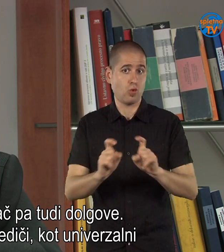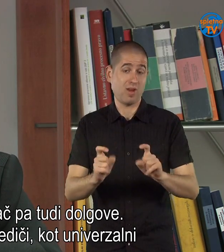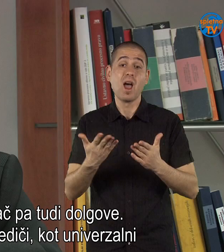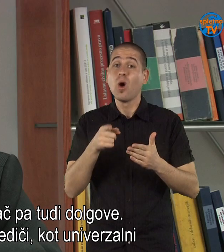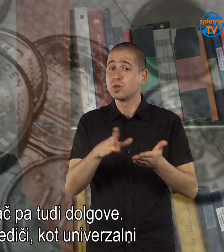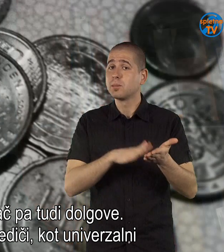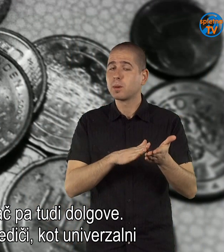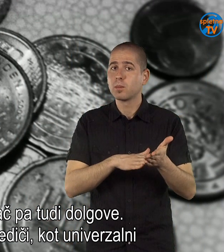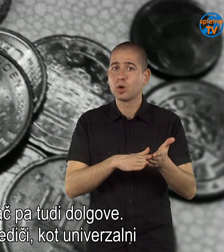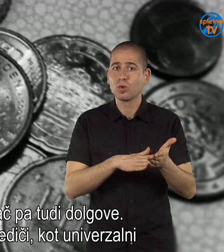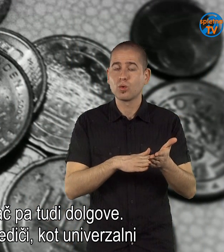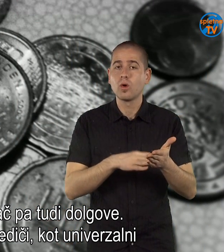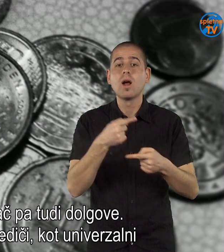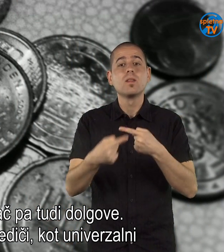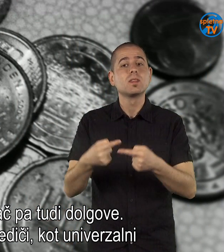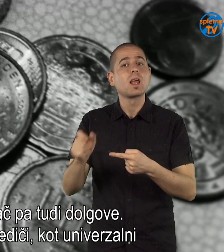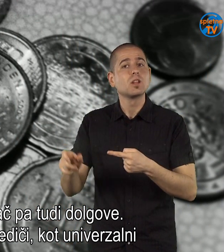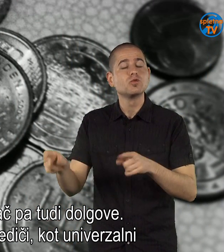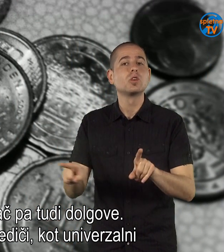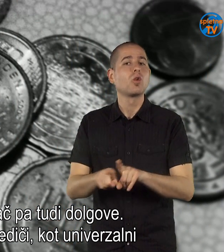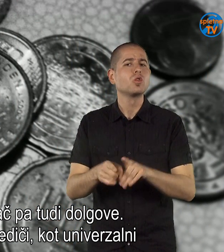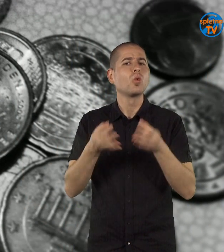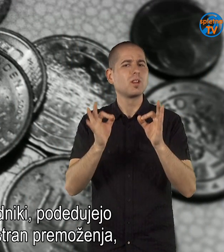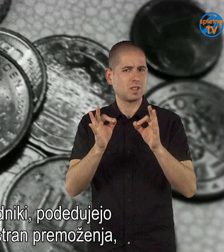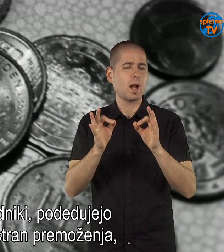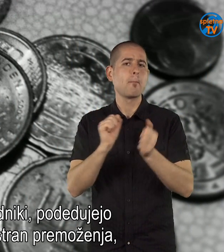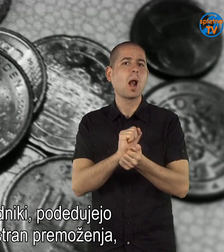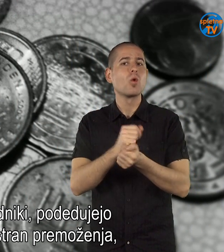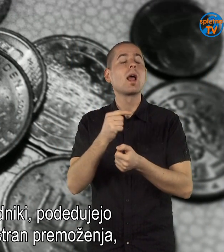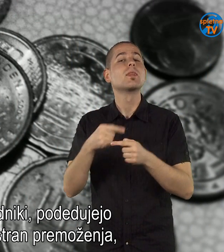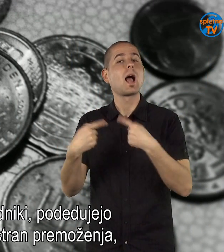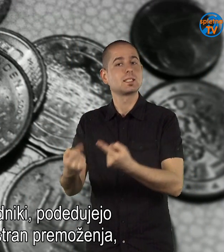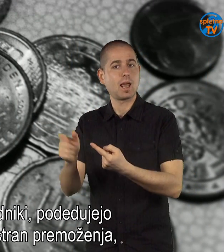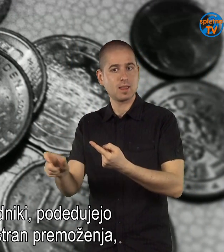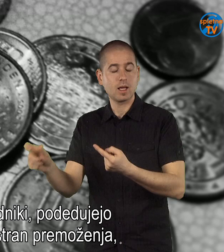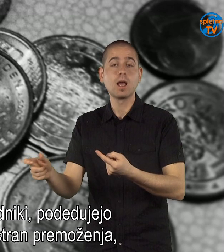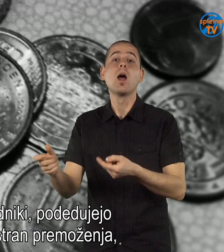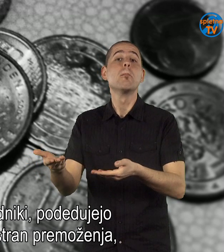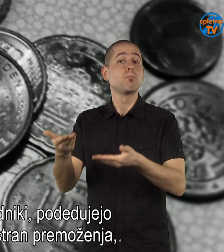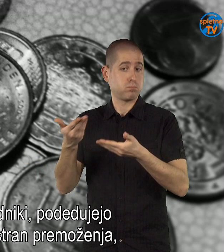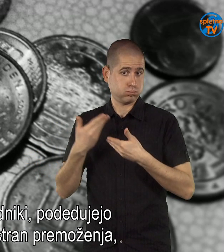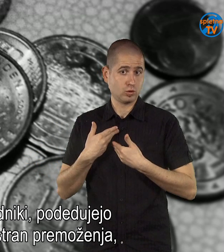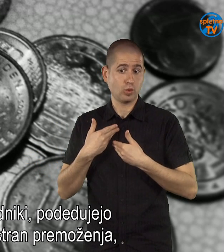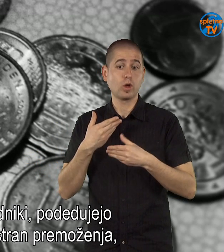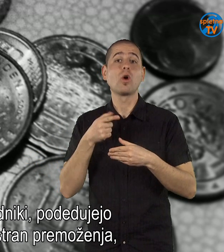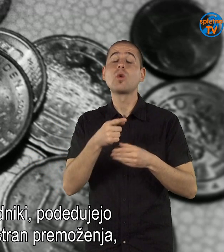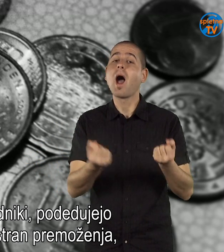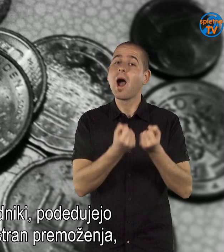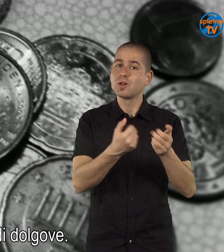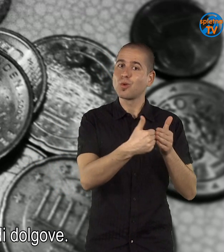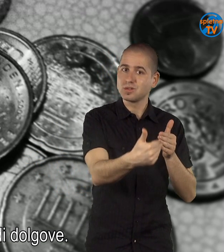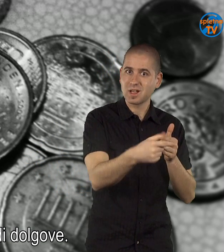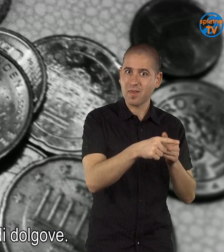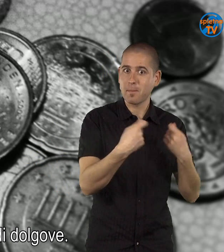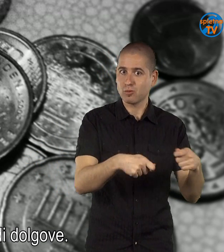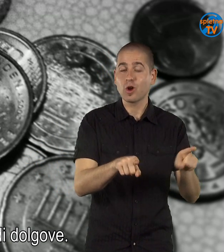v tem primeru dediči kot univerzalni pravni nasledniki podedujejo in tako aktivno stran premoženja